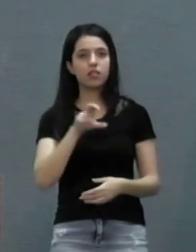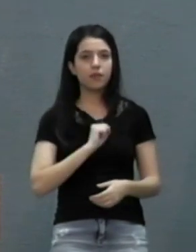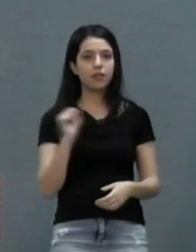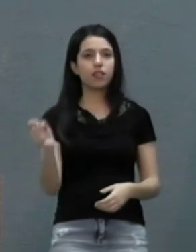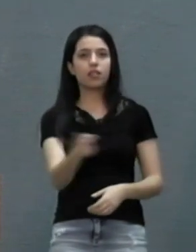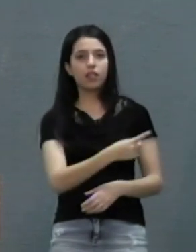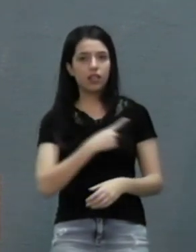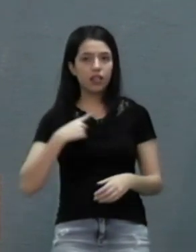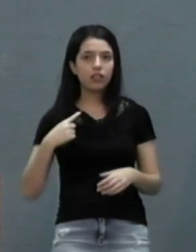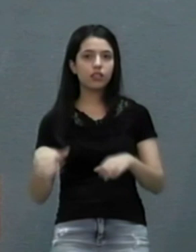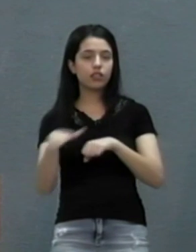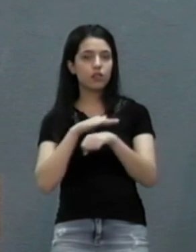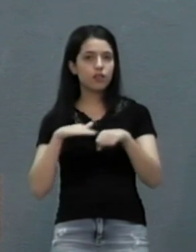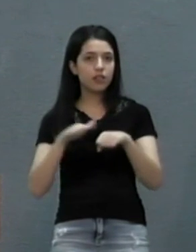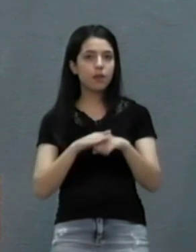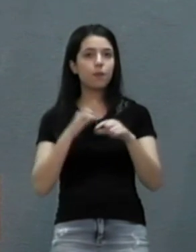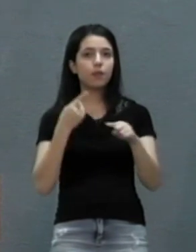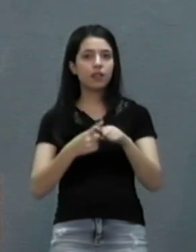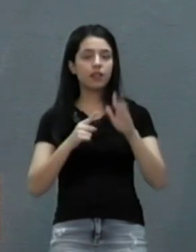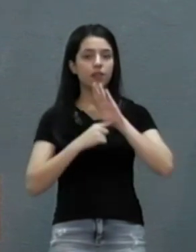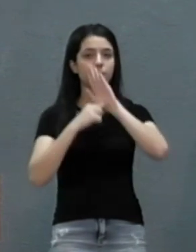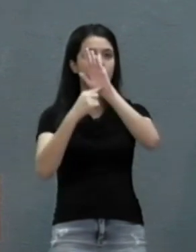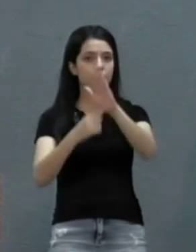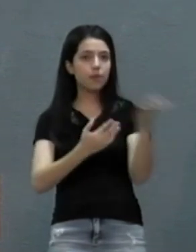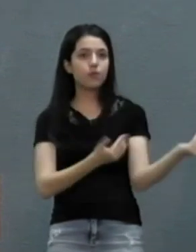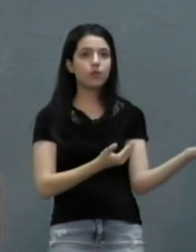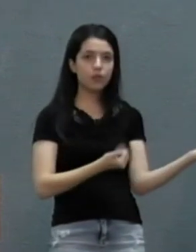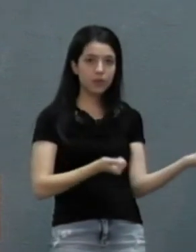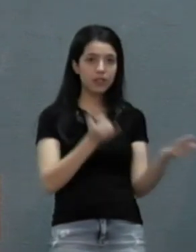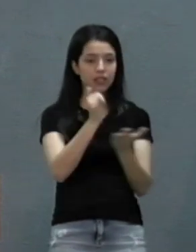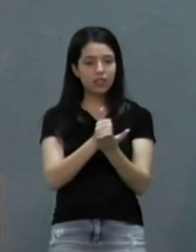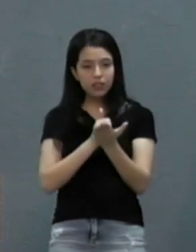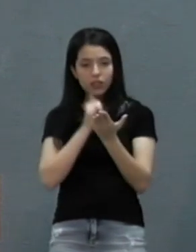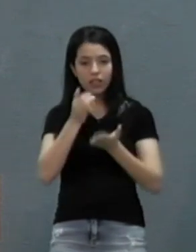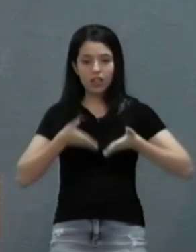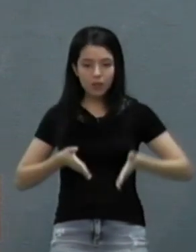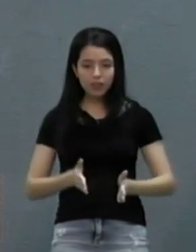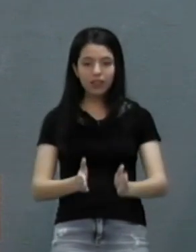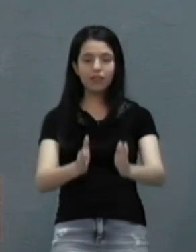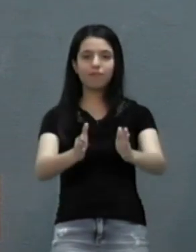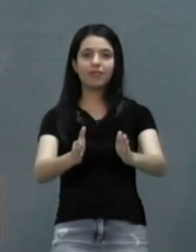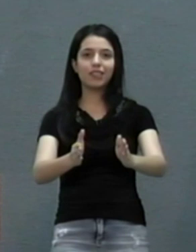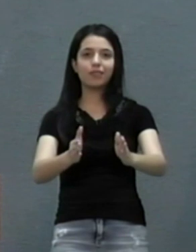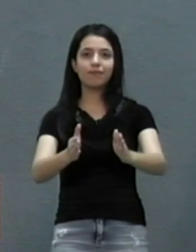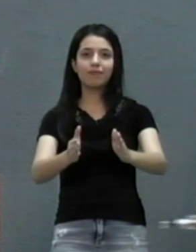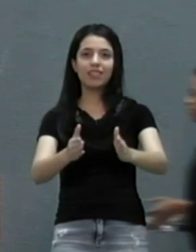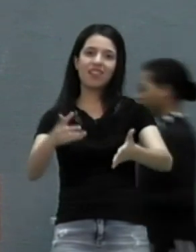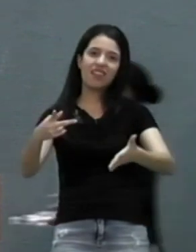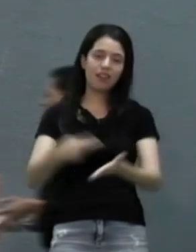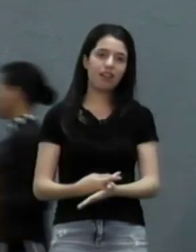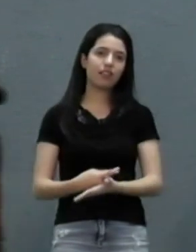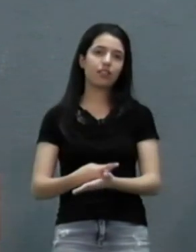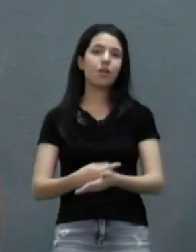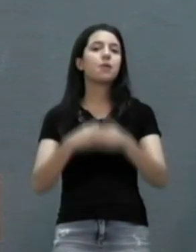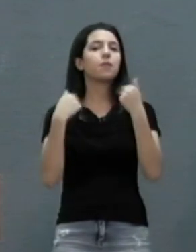nenhum, que o caminho das drogas é um caminho sem volta. Então precisamos fazer esse trabalho de prevenção,